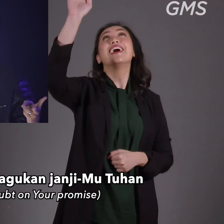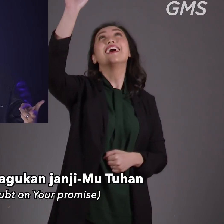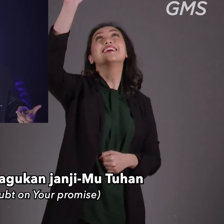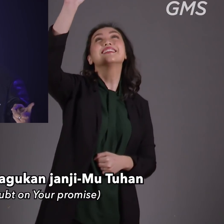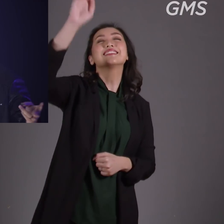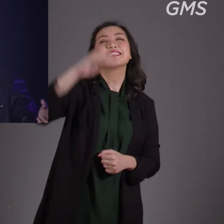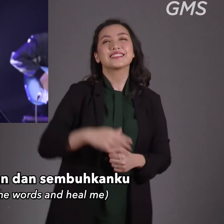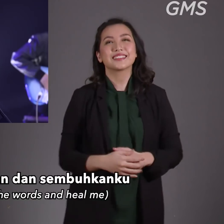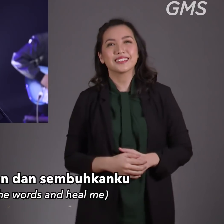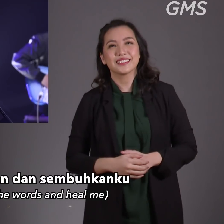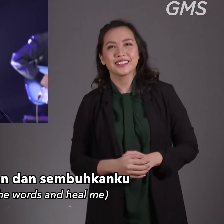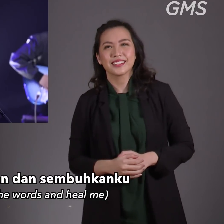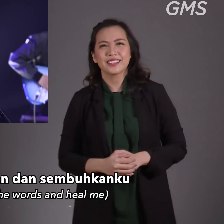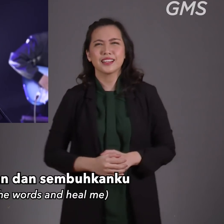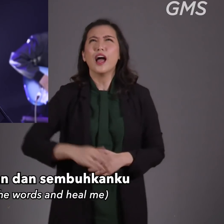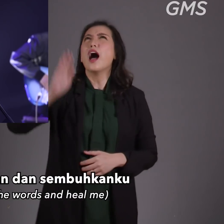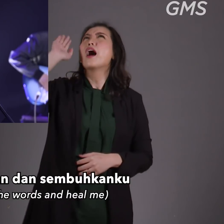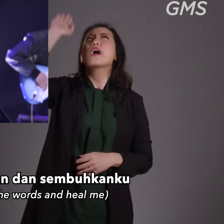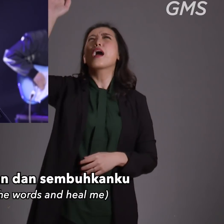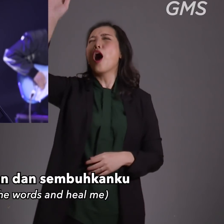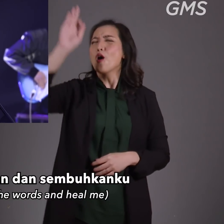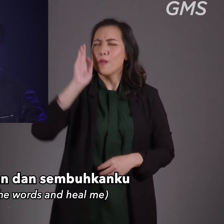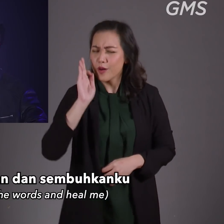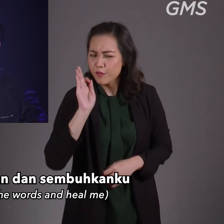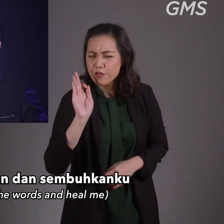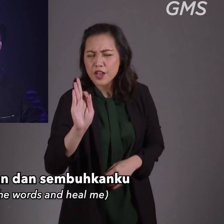Tuhan. Kau